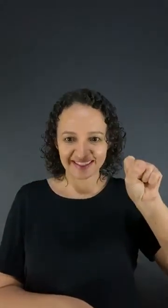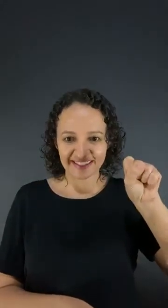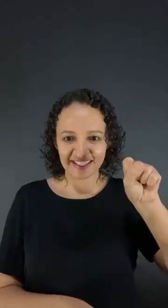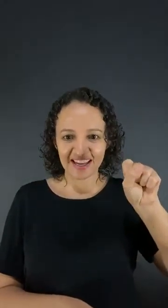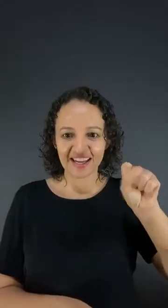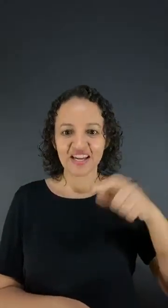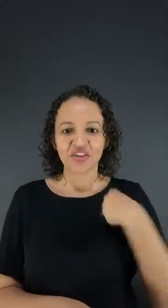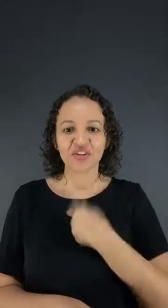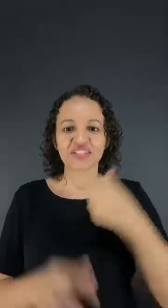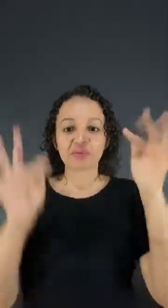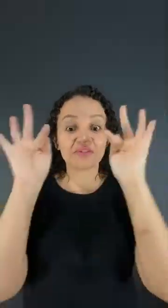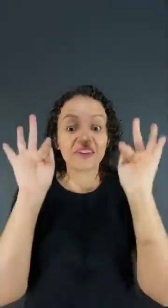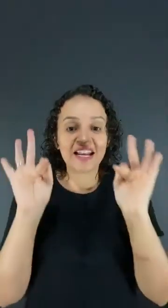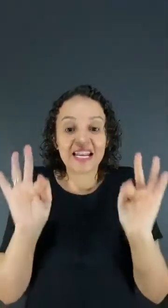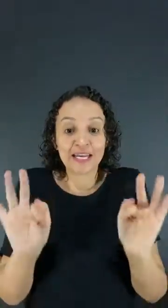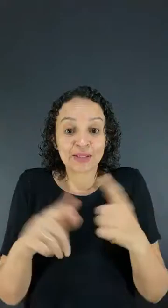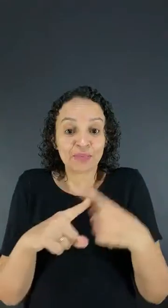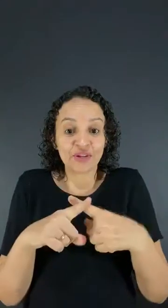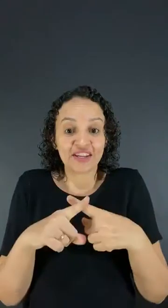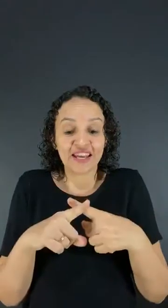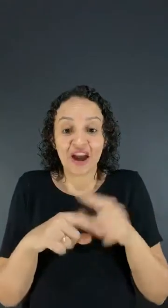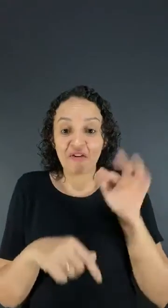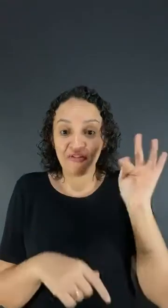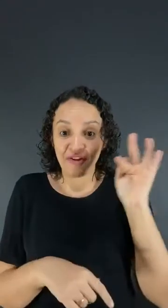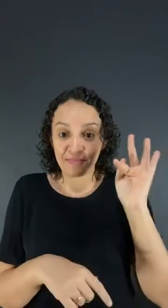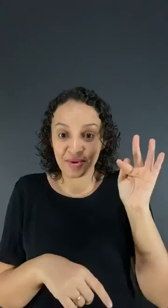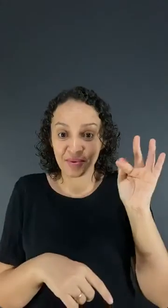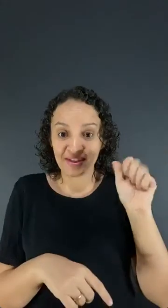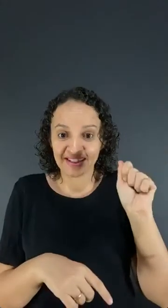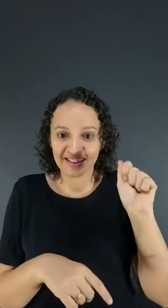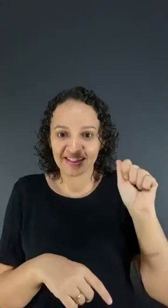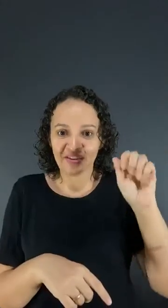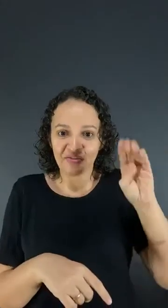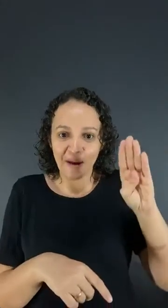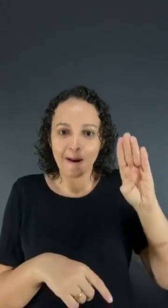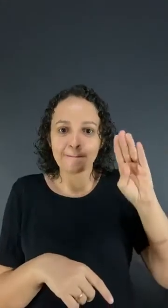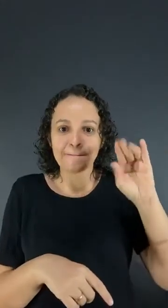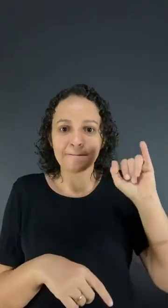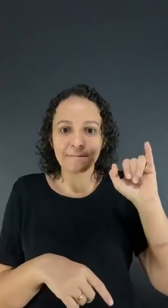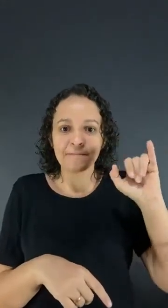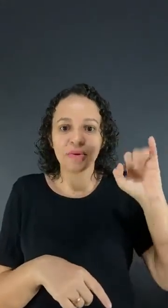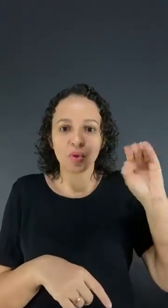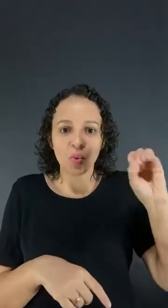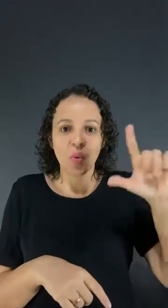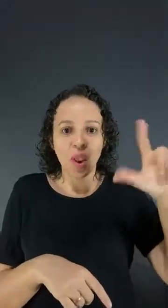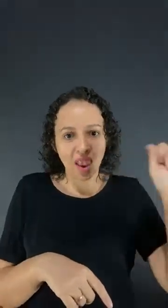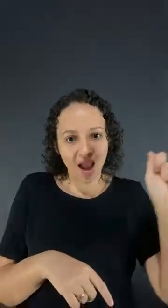Russas, né? Nós estamos felizes porque a Fabiola,